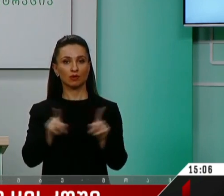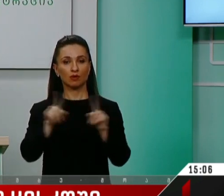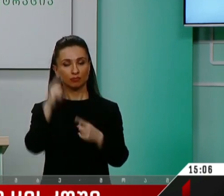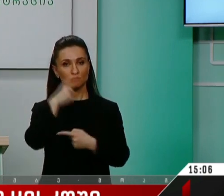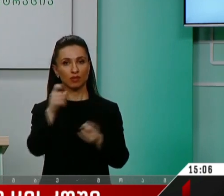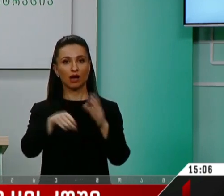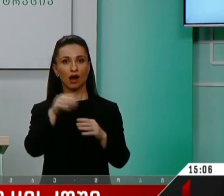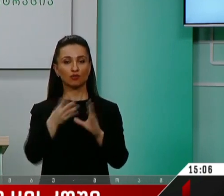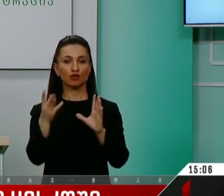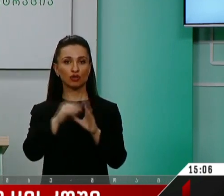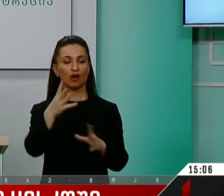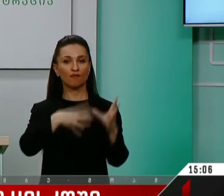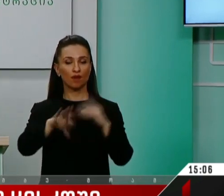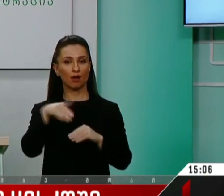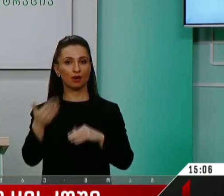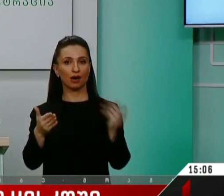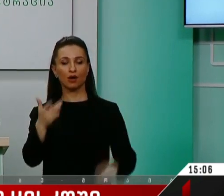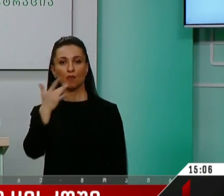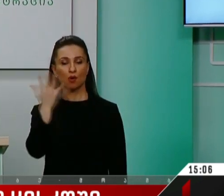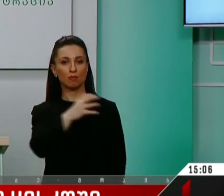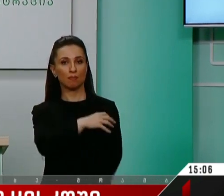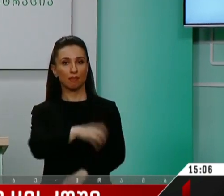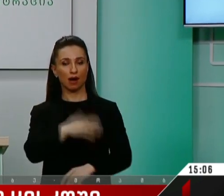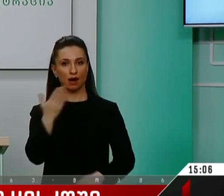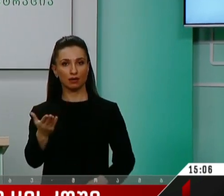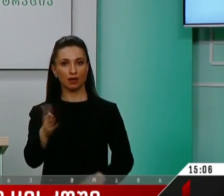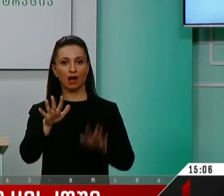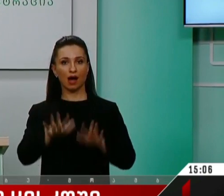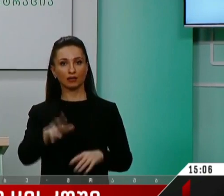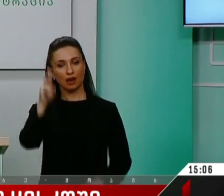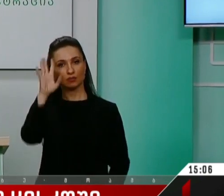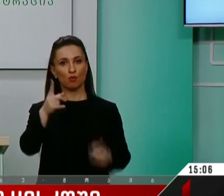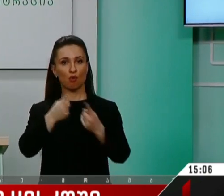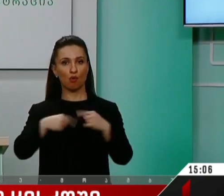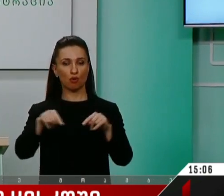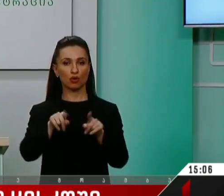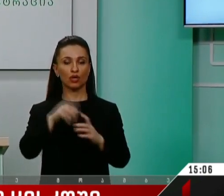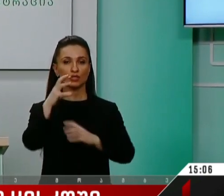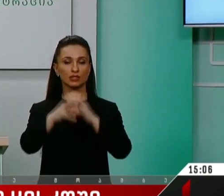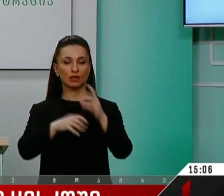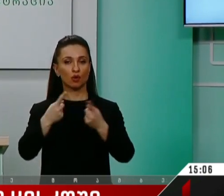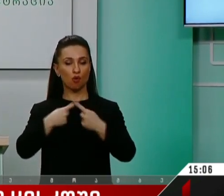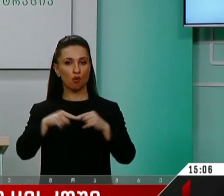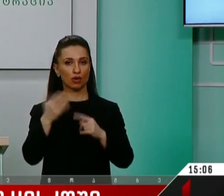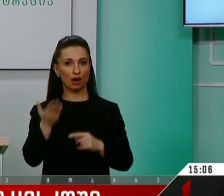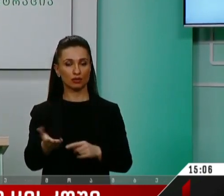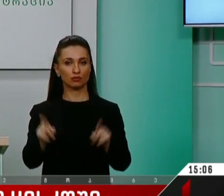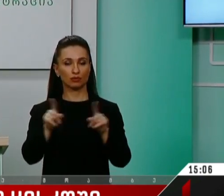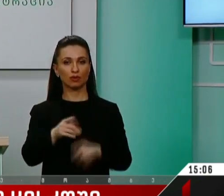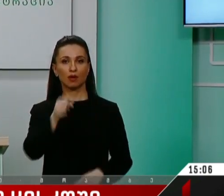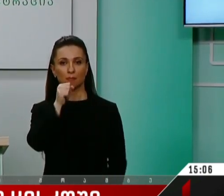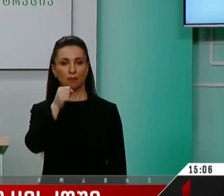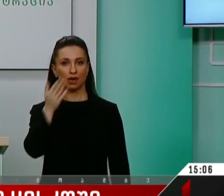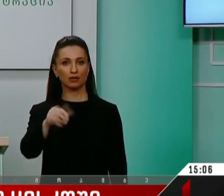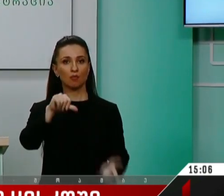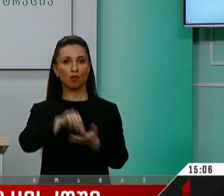e mi-am arătat arceune și chartul cu elan care sunt politicul partiei, adgilo privara sa într-o robotă, sa ertașoris organizației,